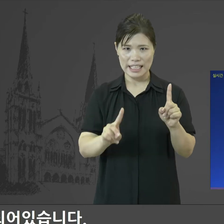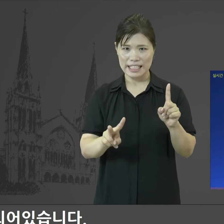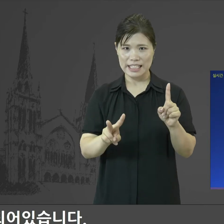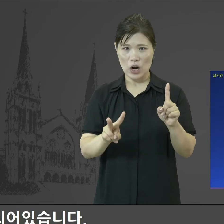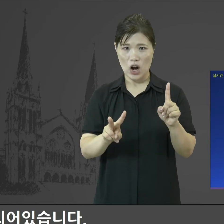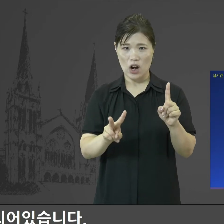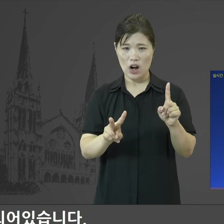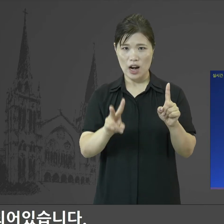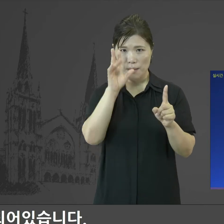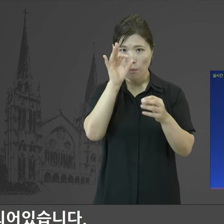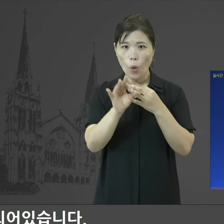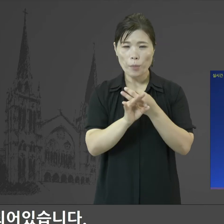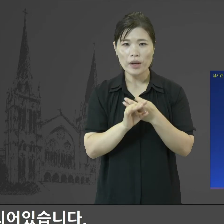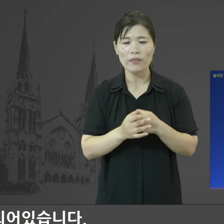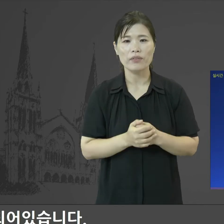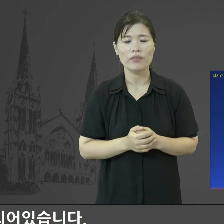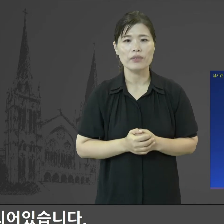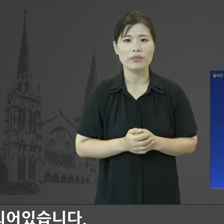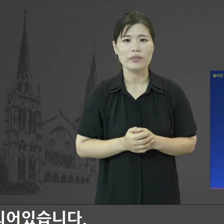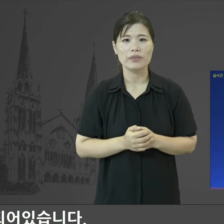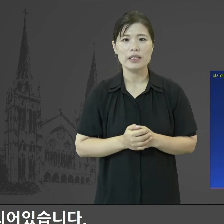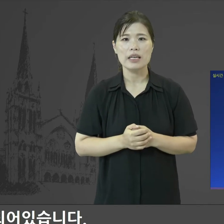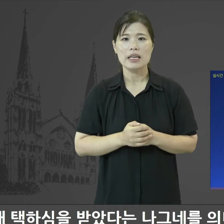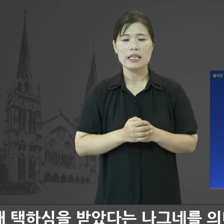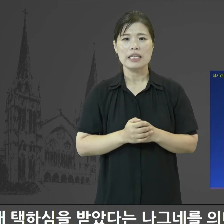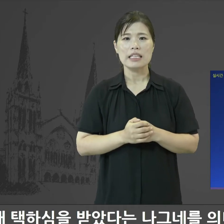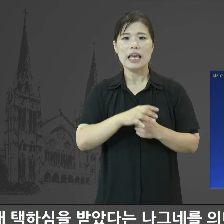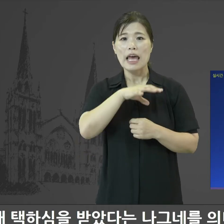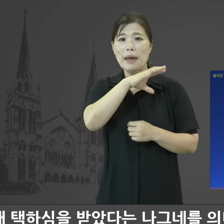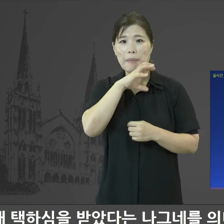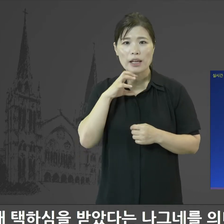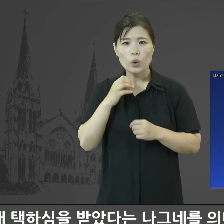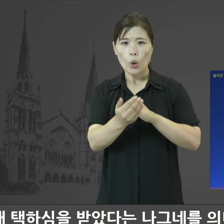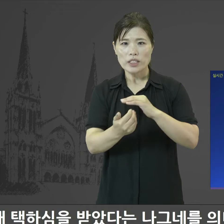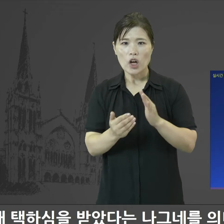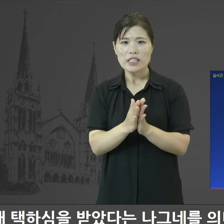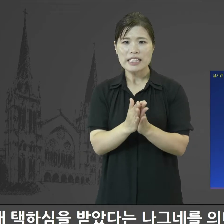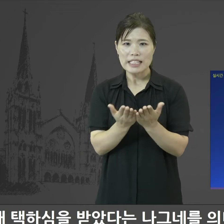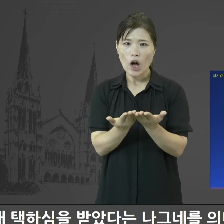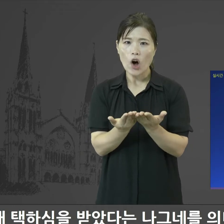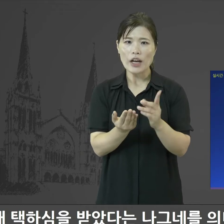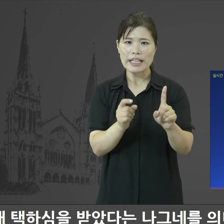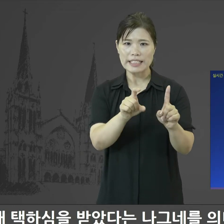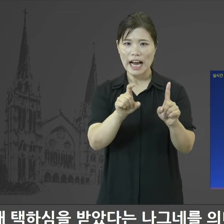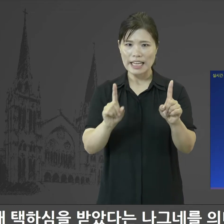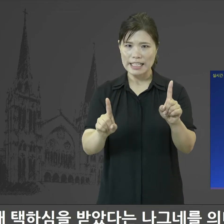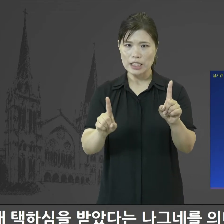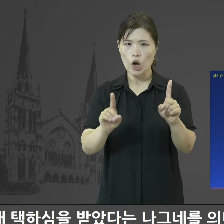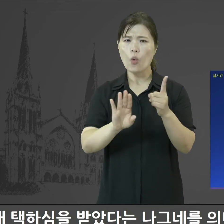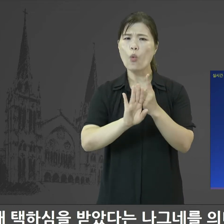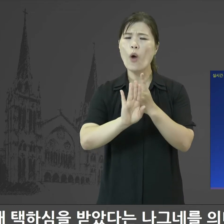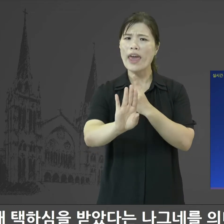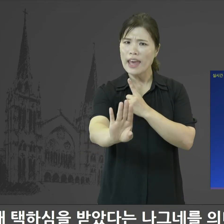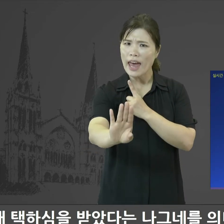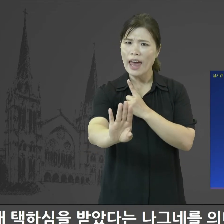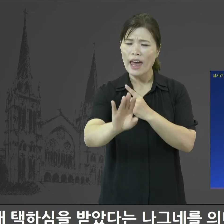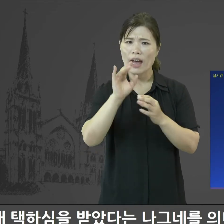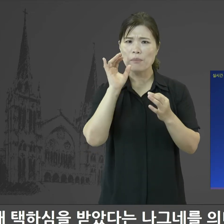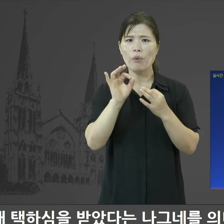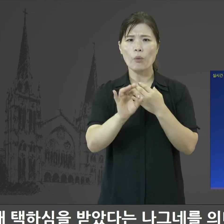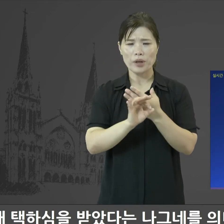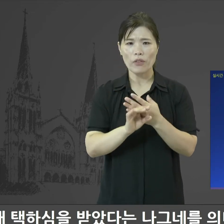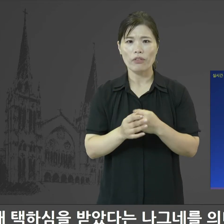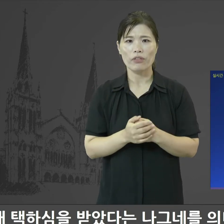수 있습니다. 그런데 학자들에 의하면 베드로전서 1장 1절 외에 다른 성경이나 어떤 고대의 유대